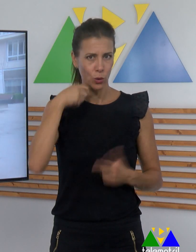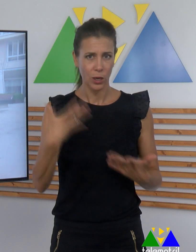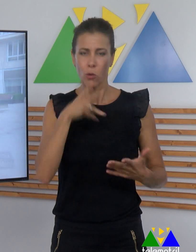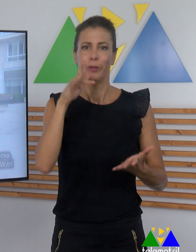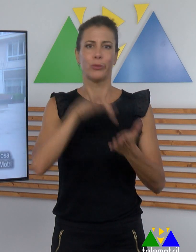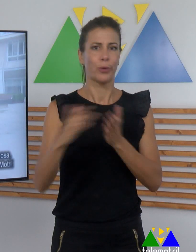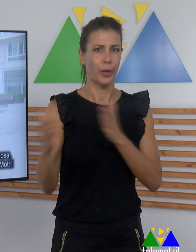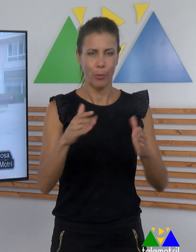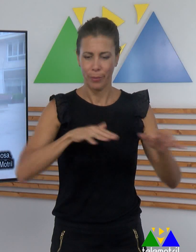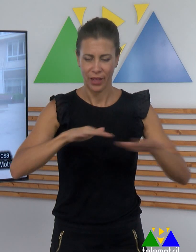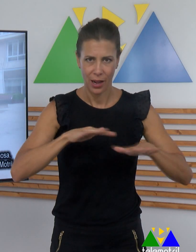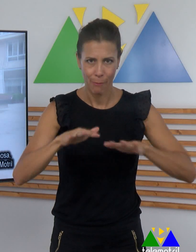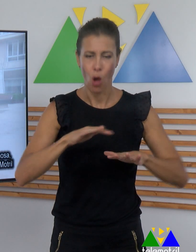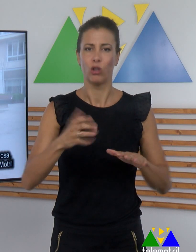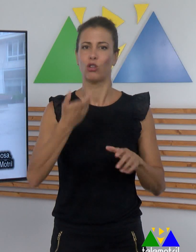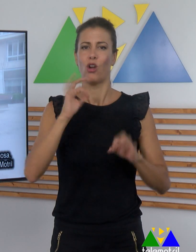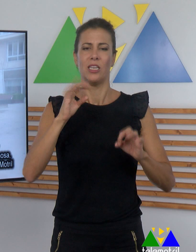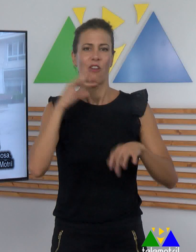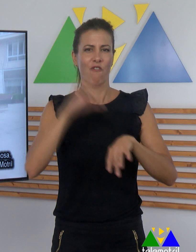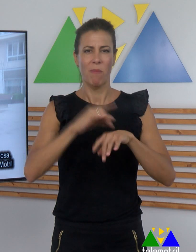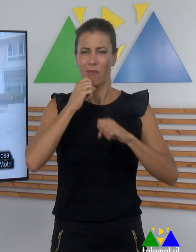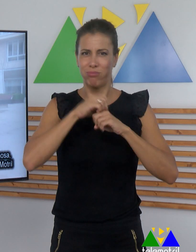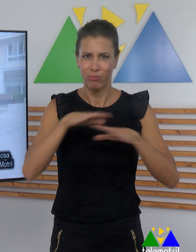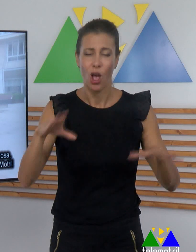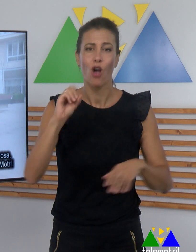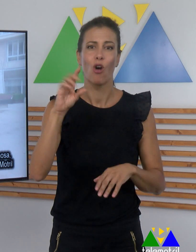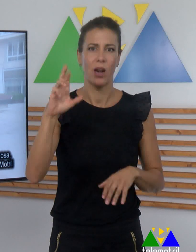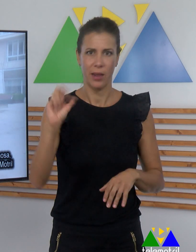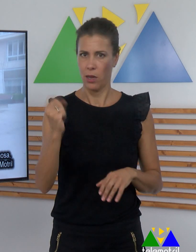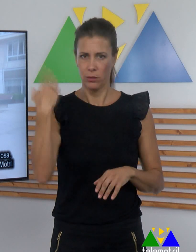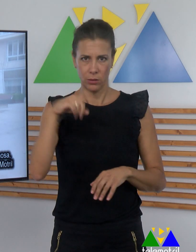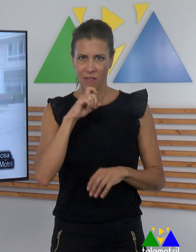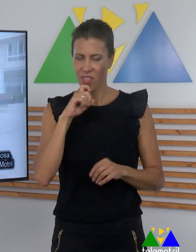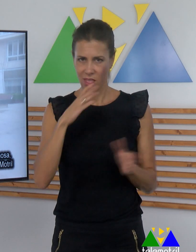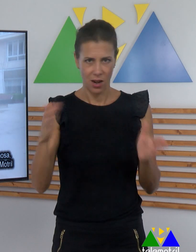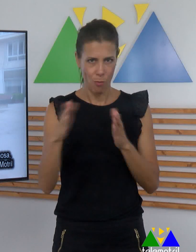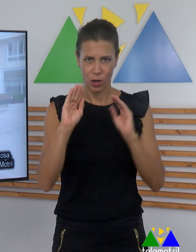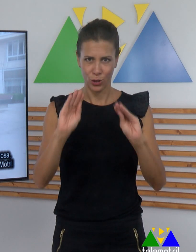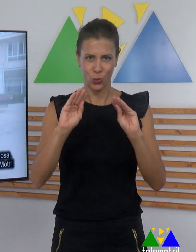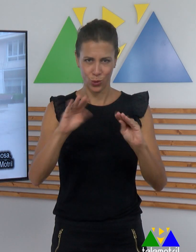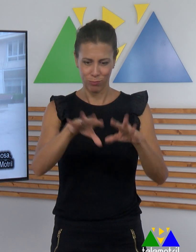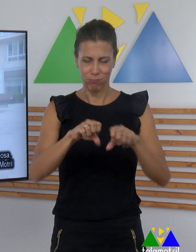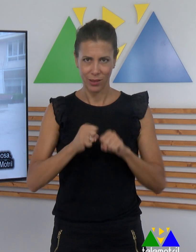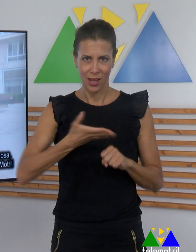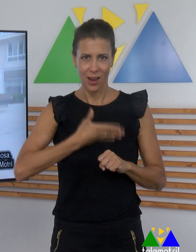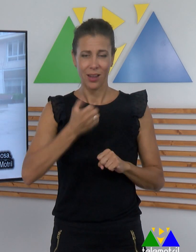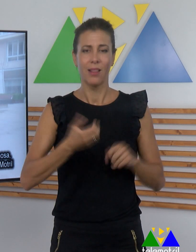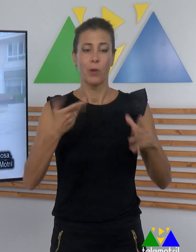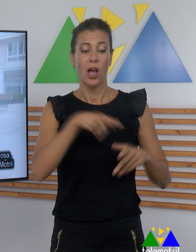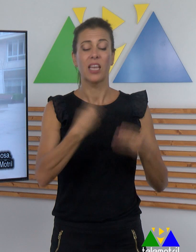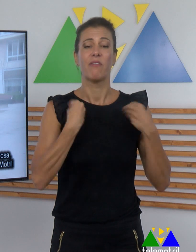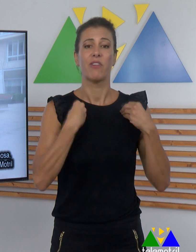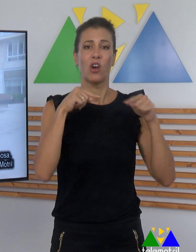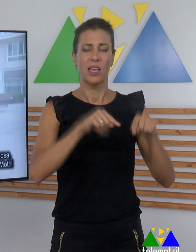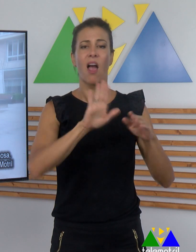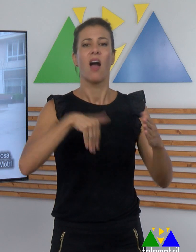terremotos, el cólera, es decir, el hombre no tuvo una alcaldía fácil en aquellos años, lo pilló todo y aquí vivió Pedro Moreu hasta que la